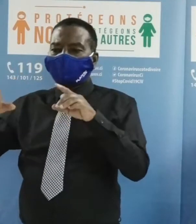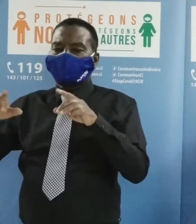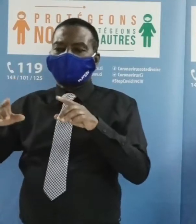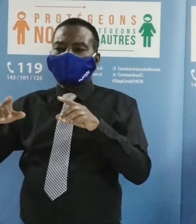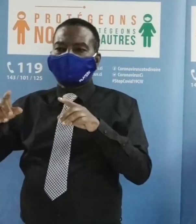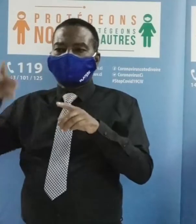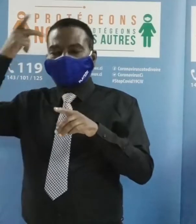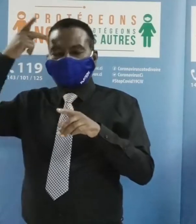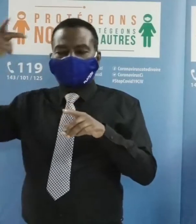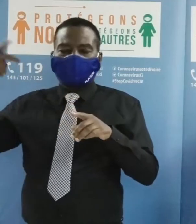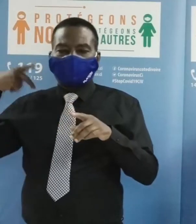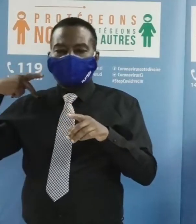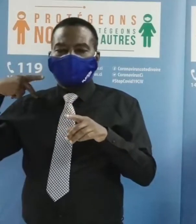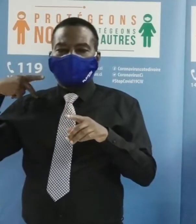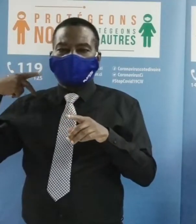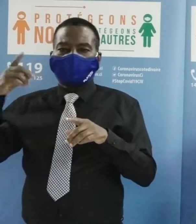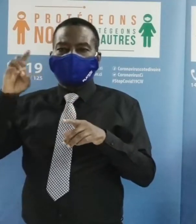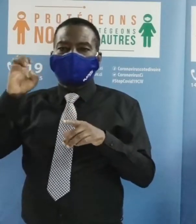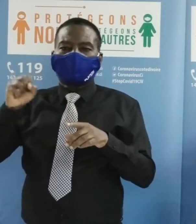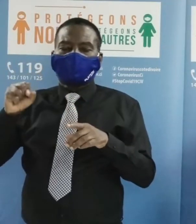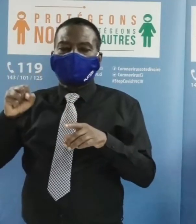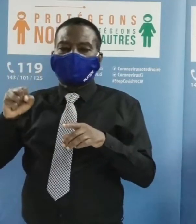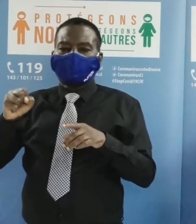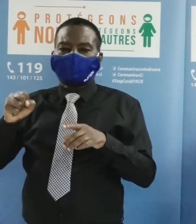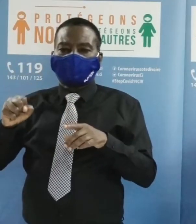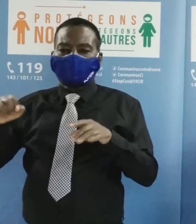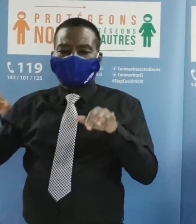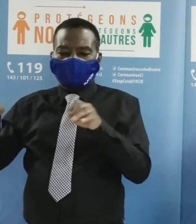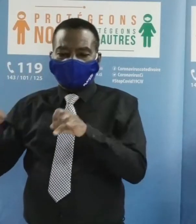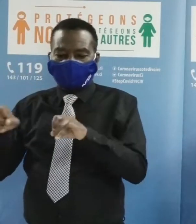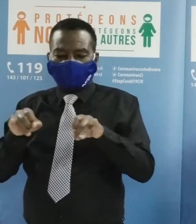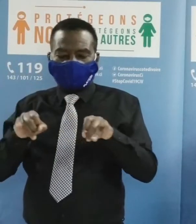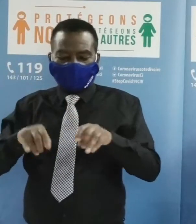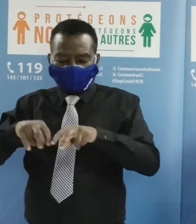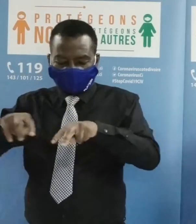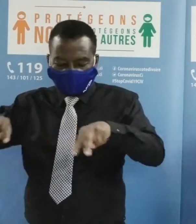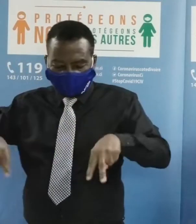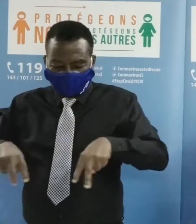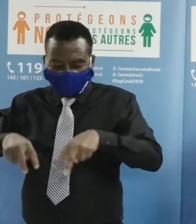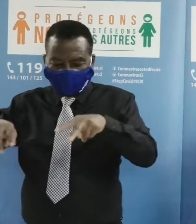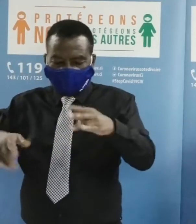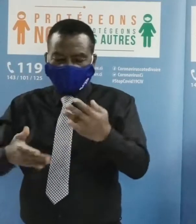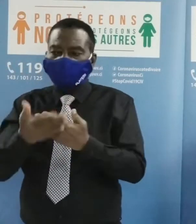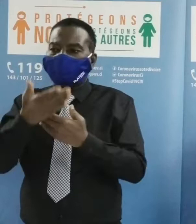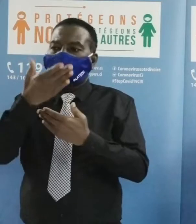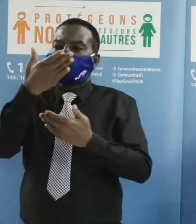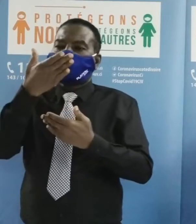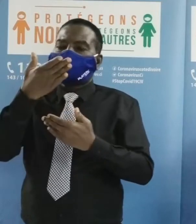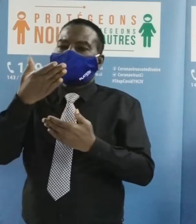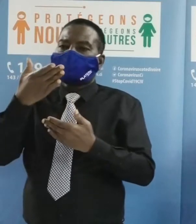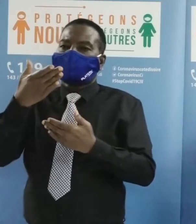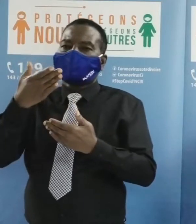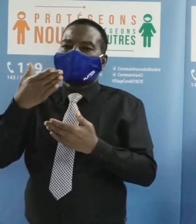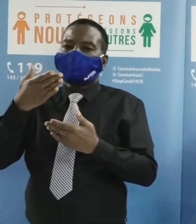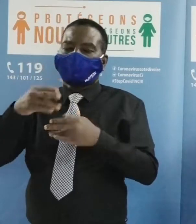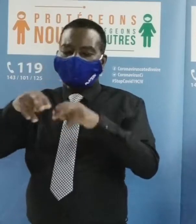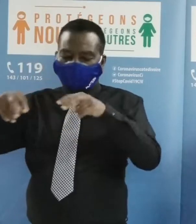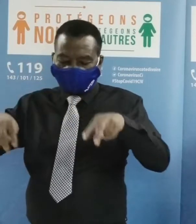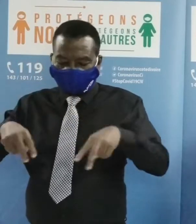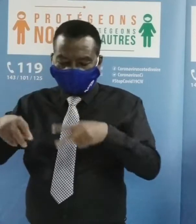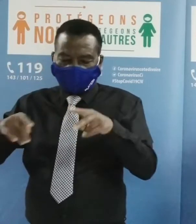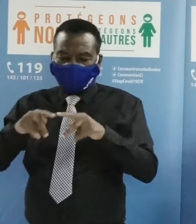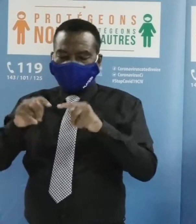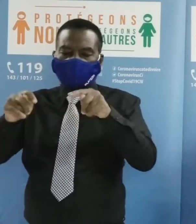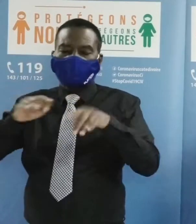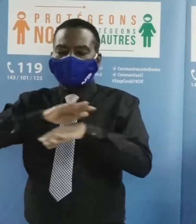corridors des mesures de contrôle par un contrôleur tous les voyageurs qui